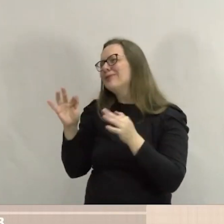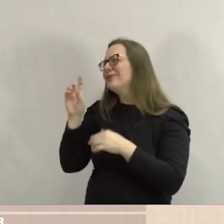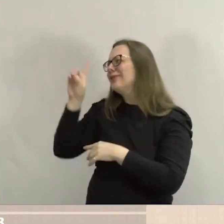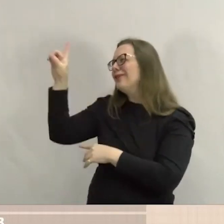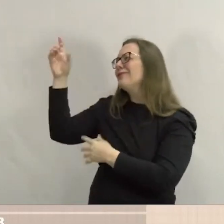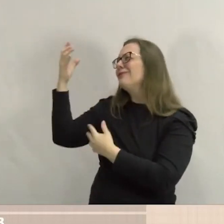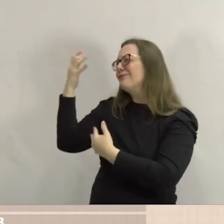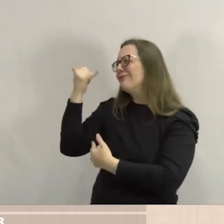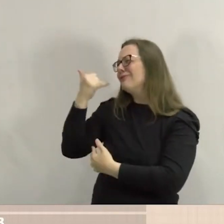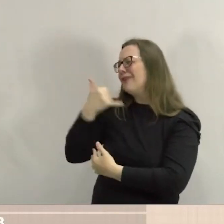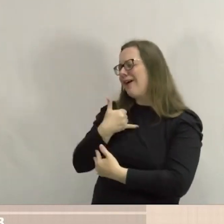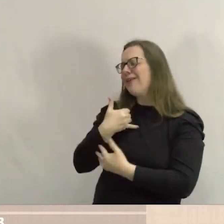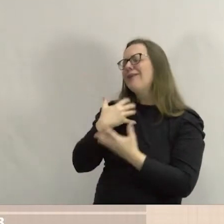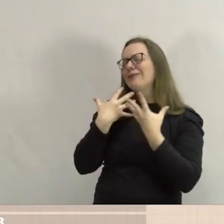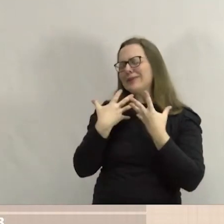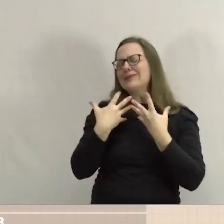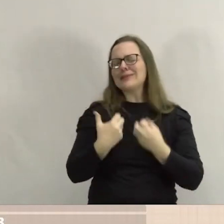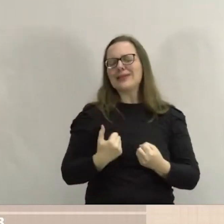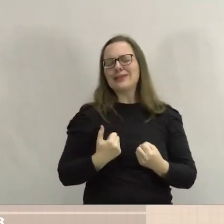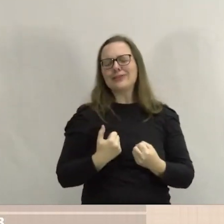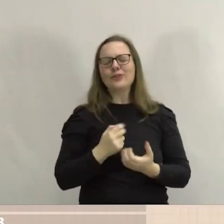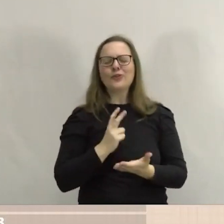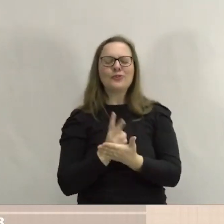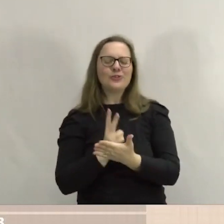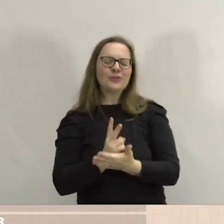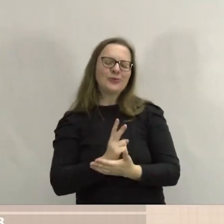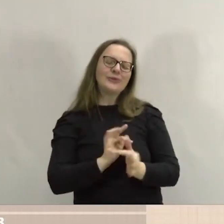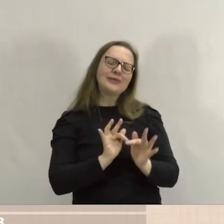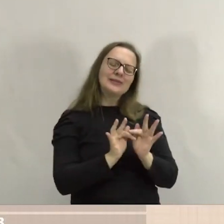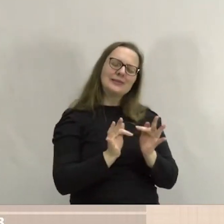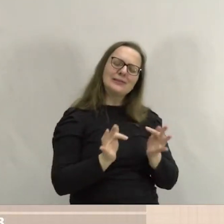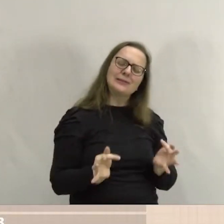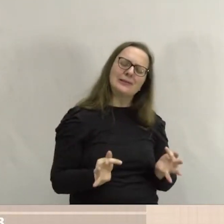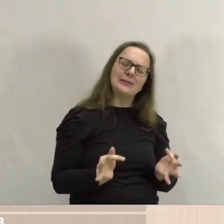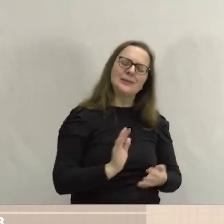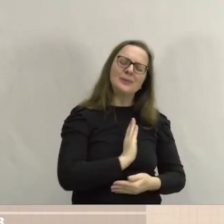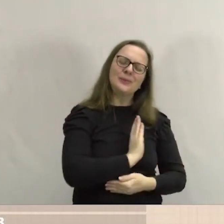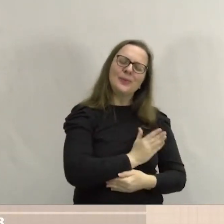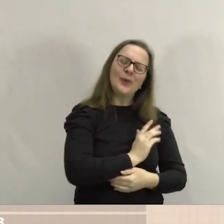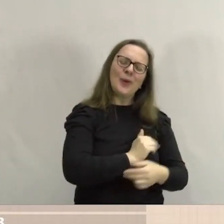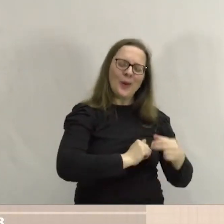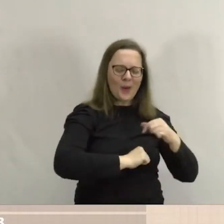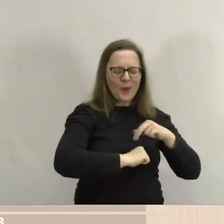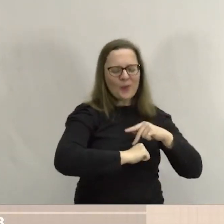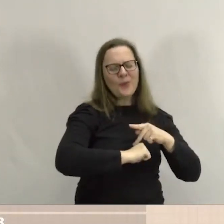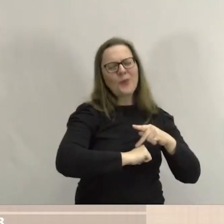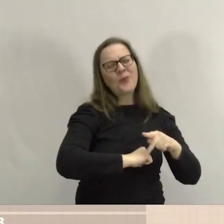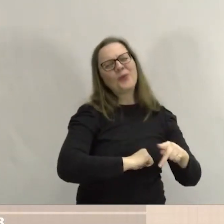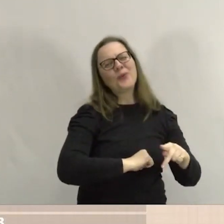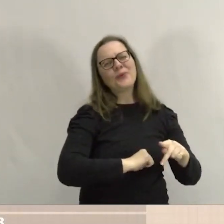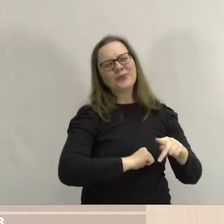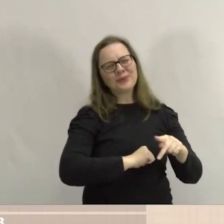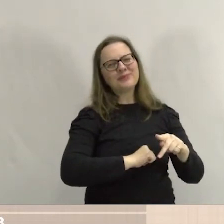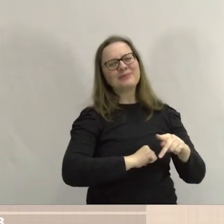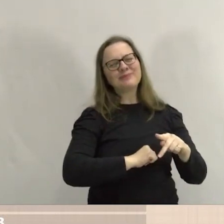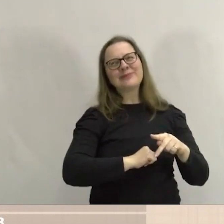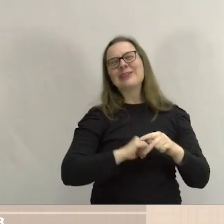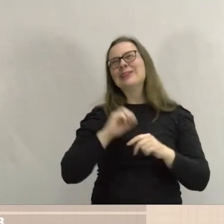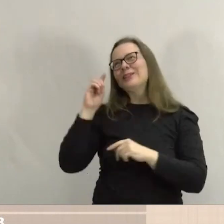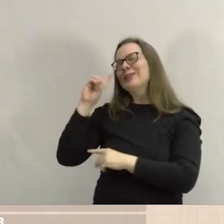eu acolho, né, como palavra de Deus, sem duvidar. Eu sei que vai ter bênção para mim.